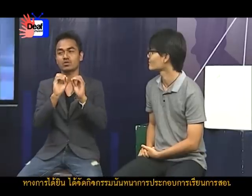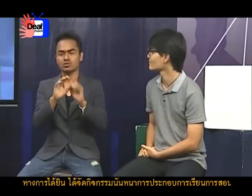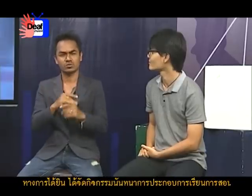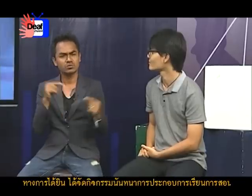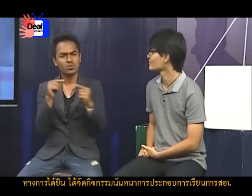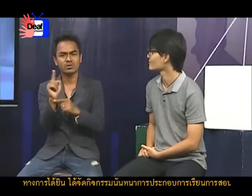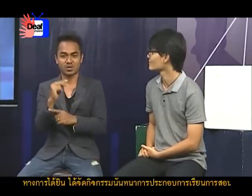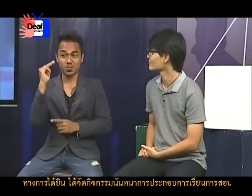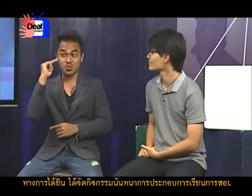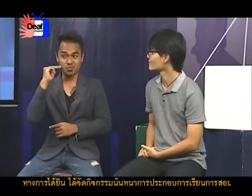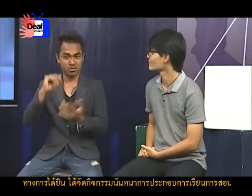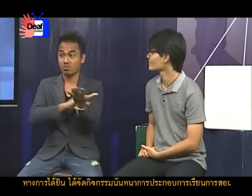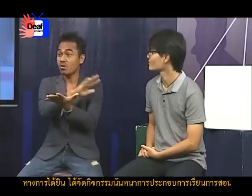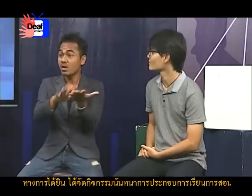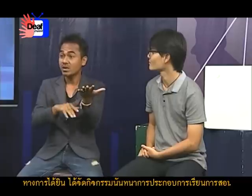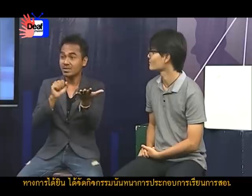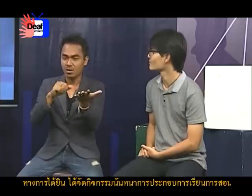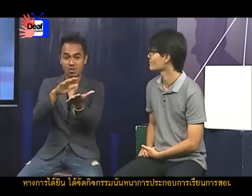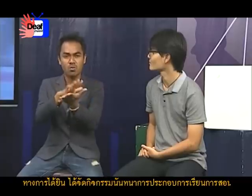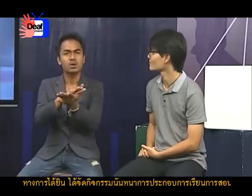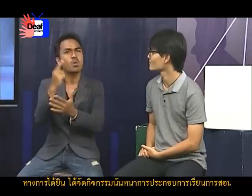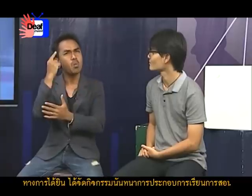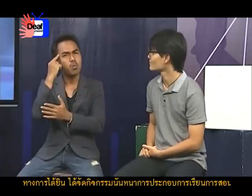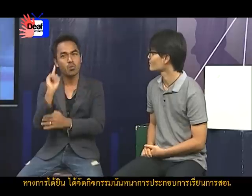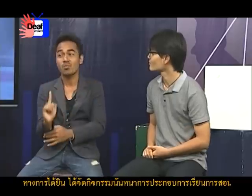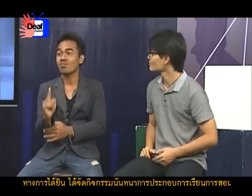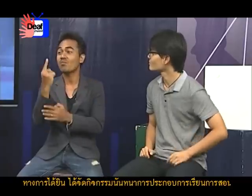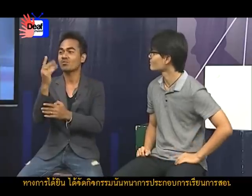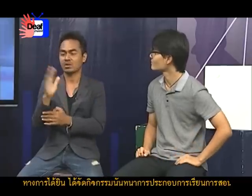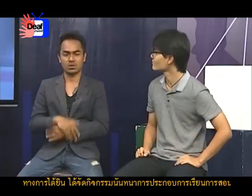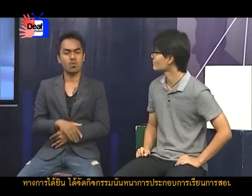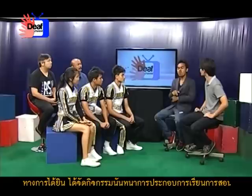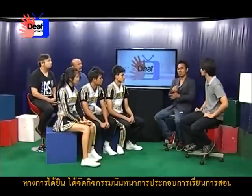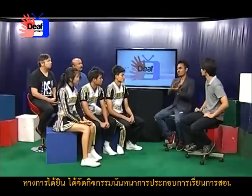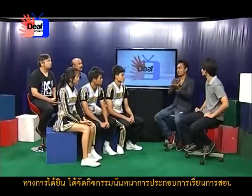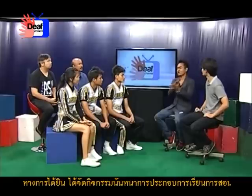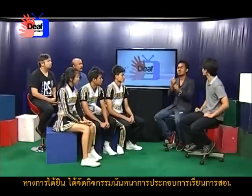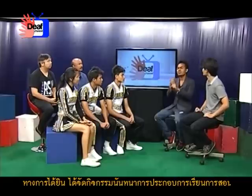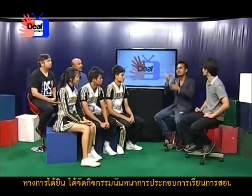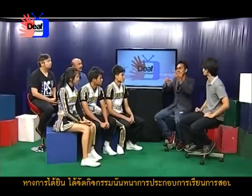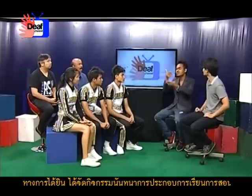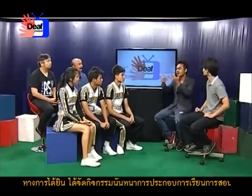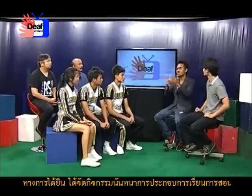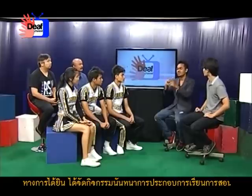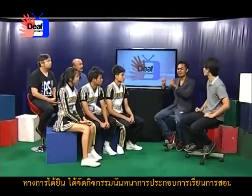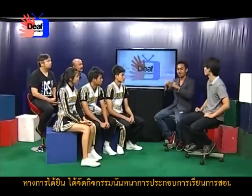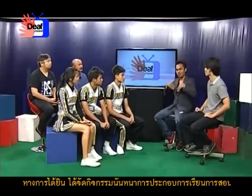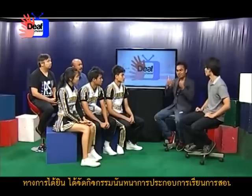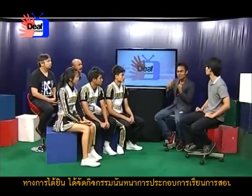พร่องทางการได้ยินนะครับเริ่มแรกก็คือจากการที่โรงเรียนนะครับจัดกิจกรรมนะครับนันทนาการในการ